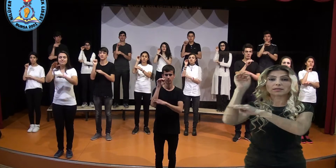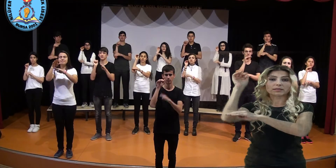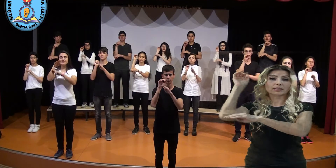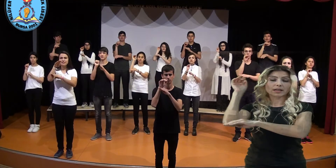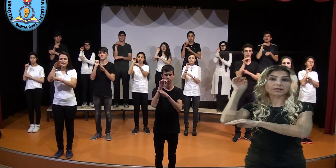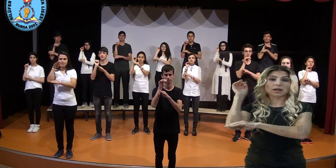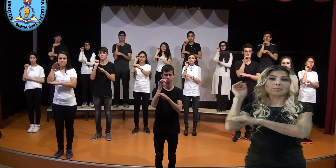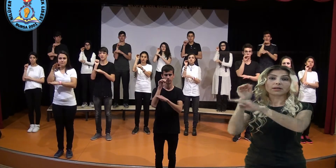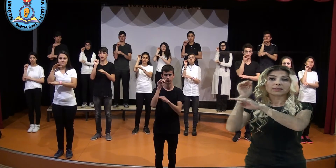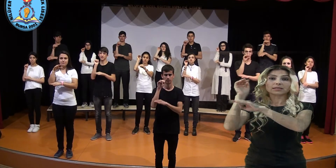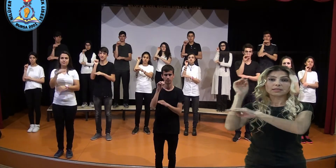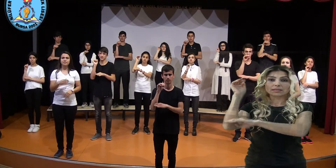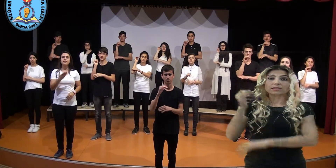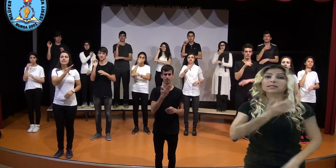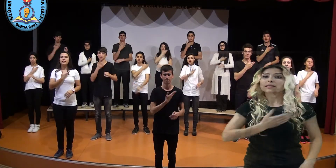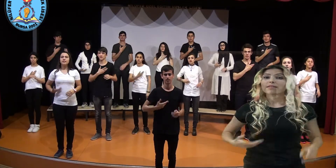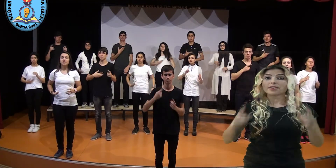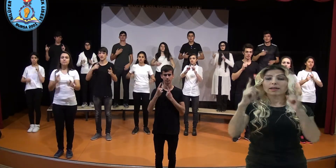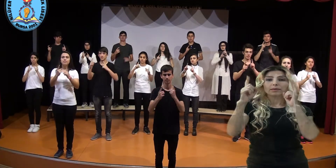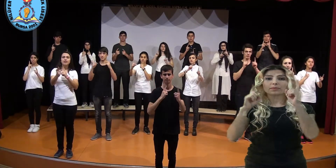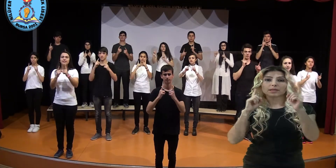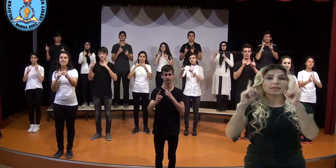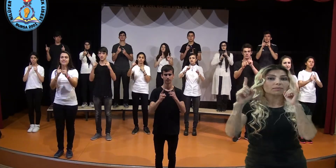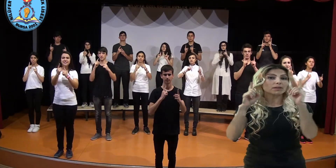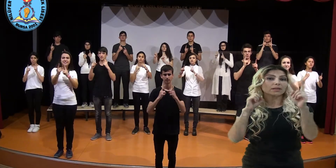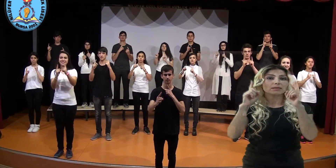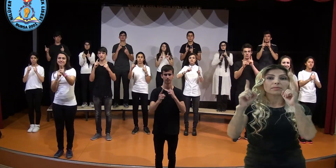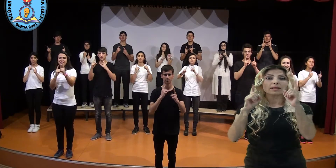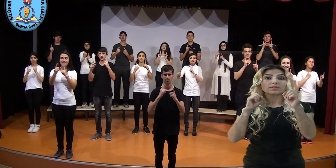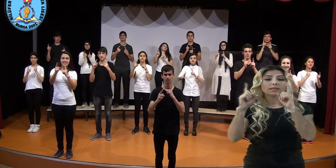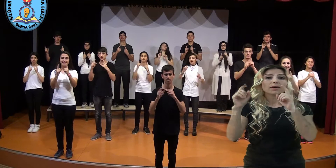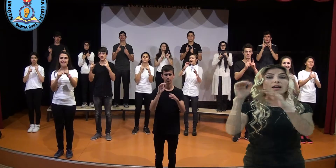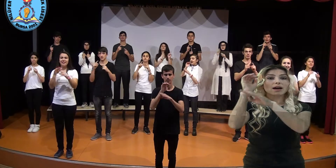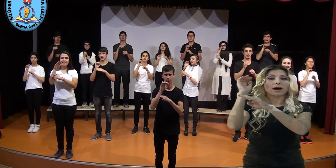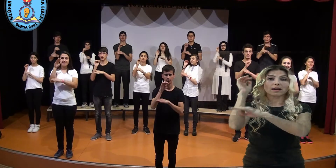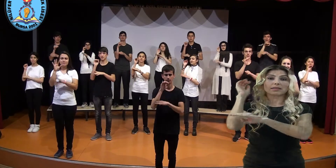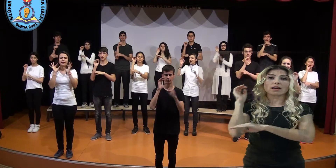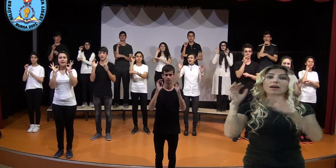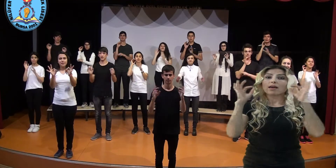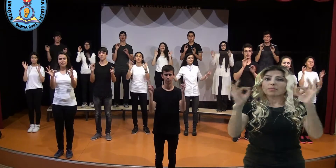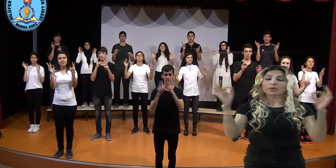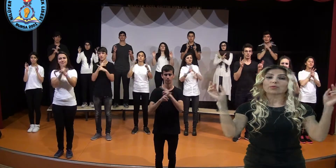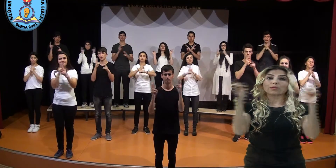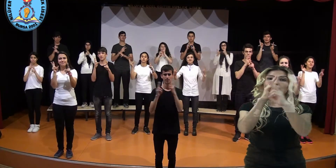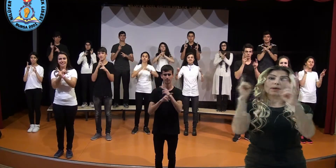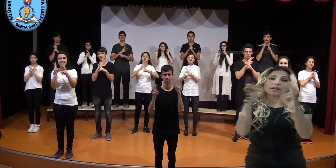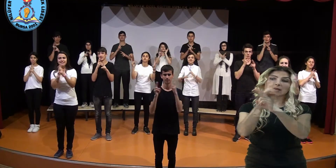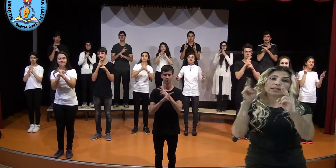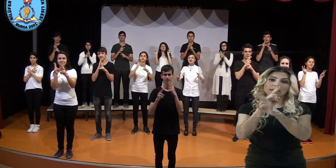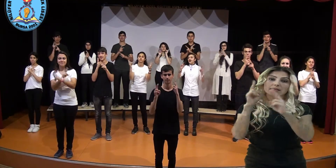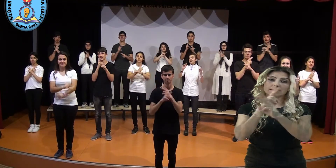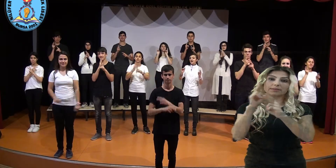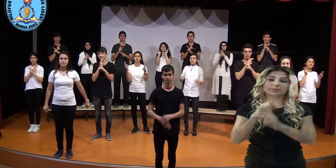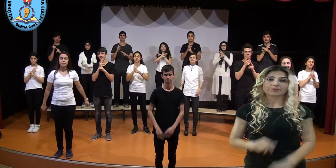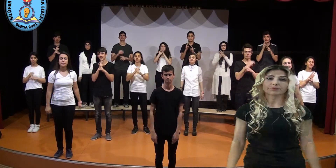hayatı yaşamalıyız. Sevecek kimsen yok, güller açan